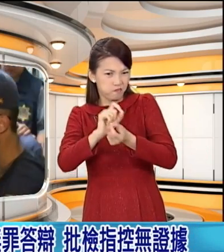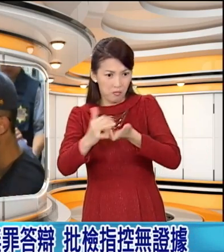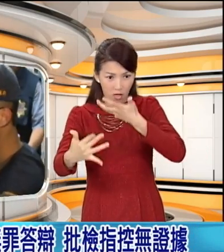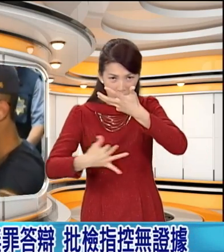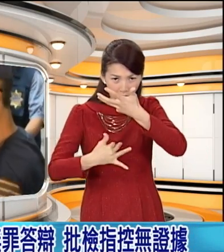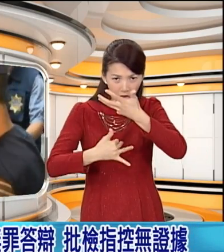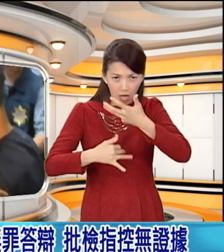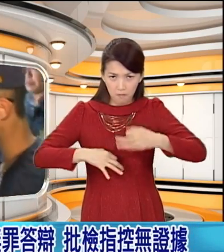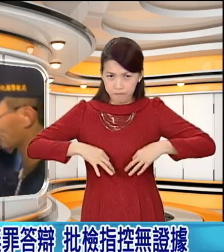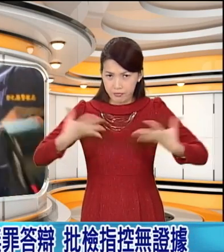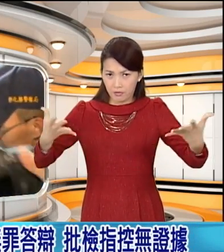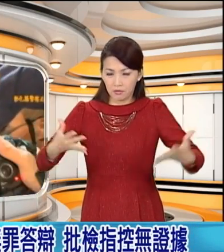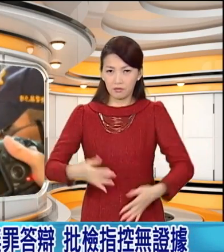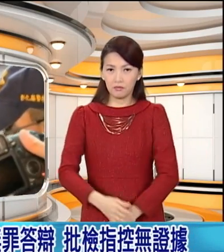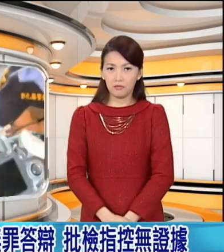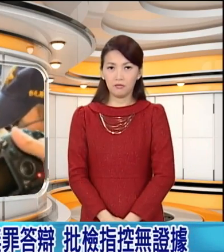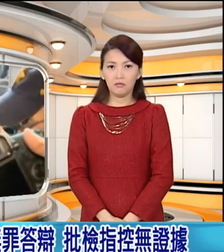格是严重的污蔑。